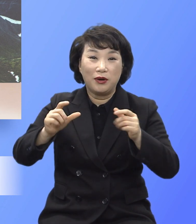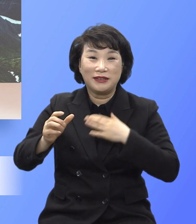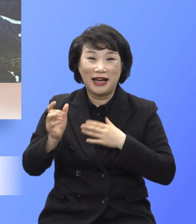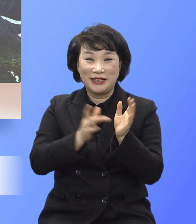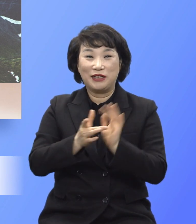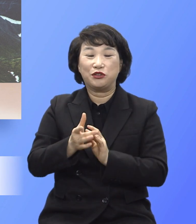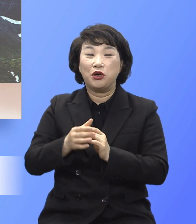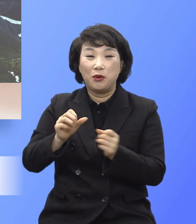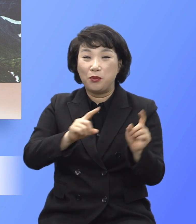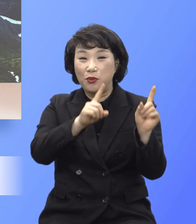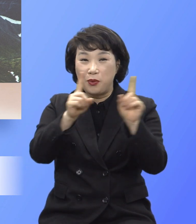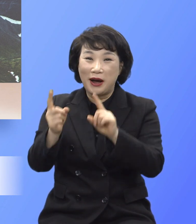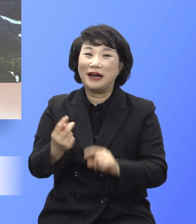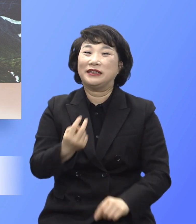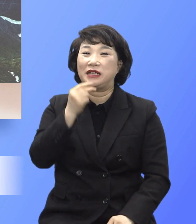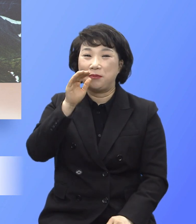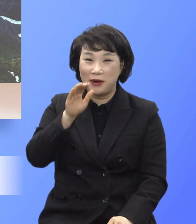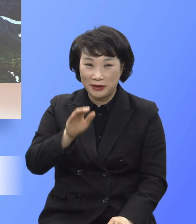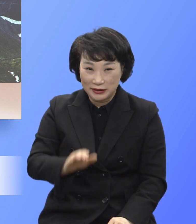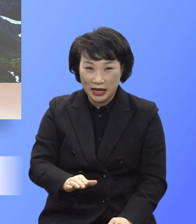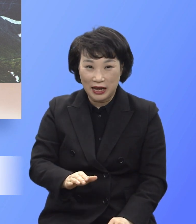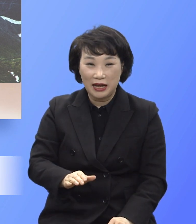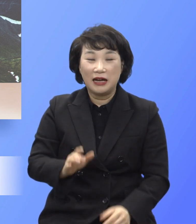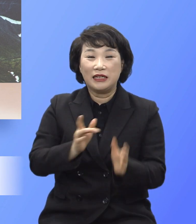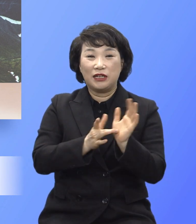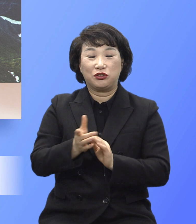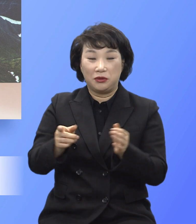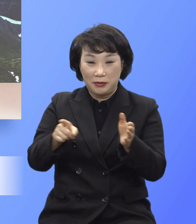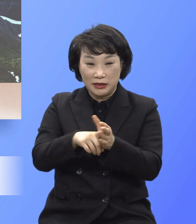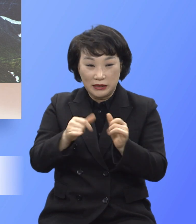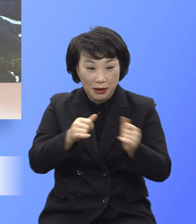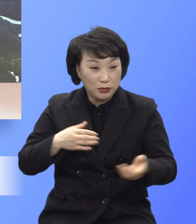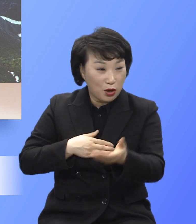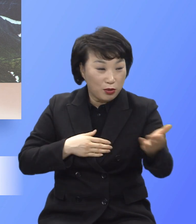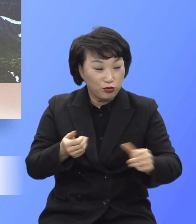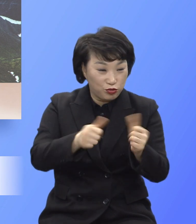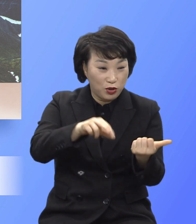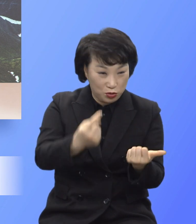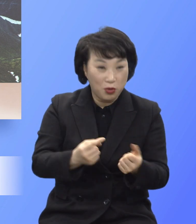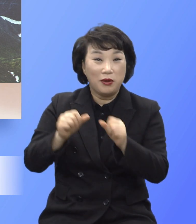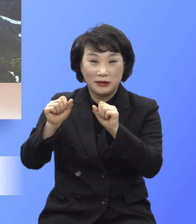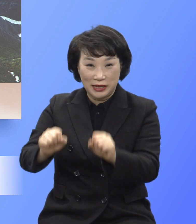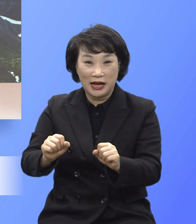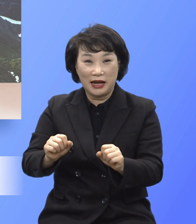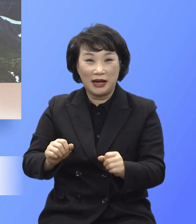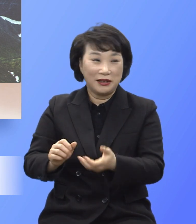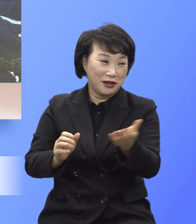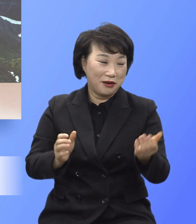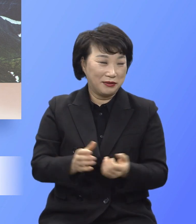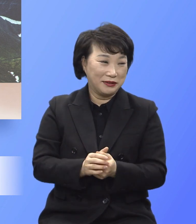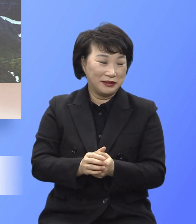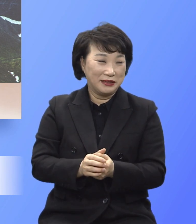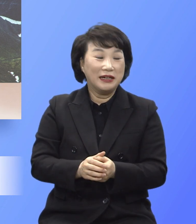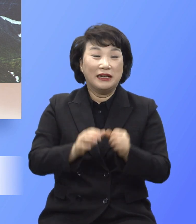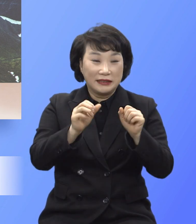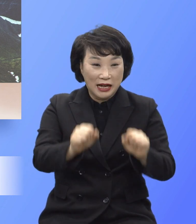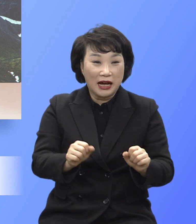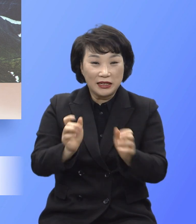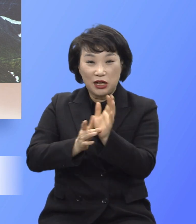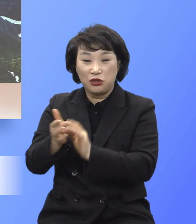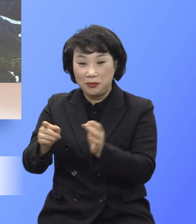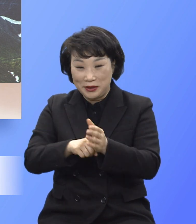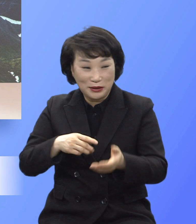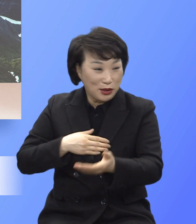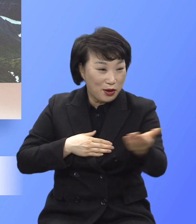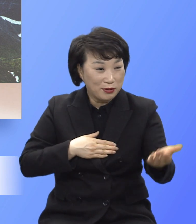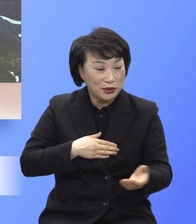나는 부활이요 생명이니 나를 믿는 자는 죽어도 살겠고 무릇 살아서 나를 믿는